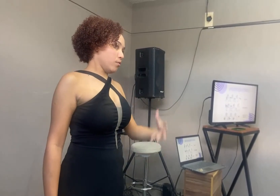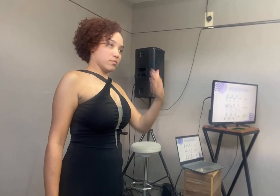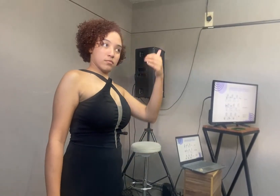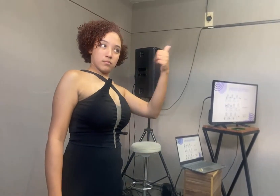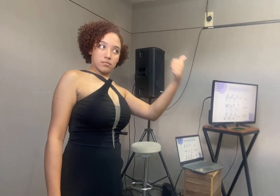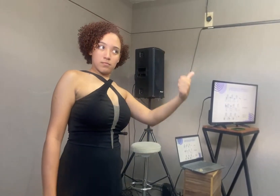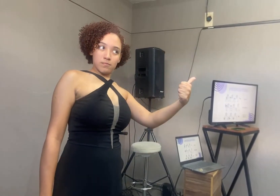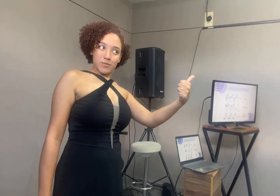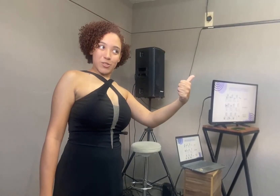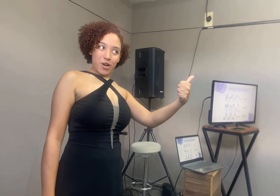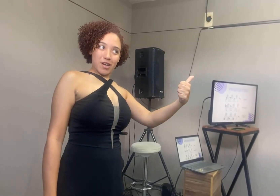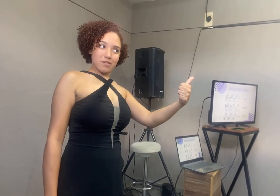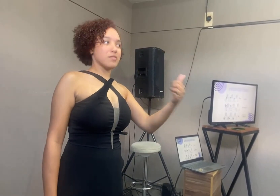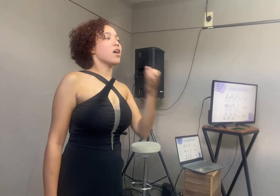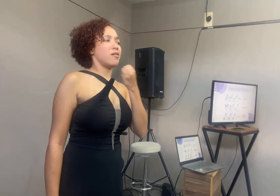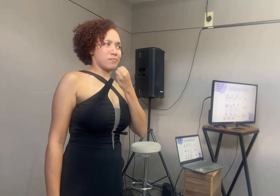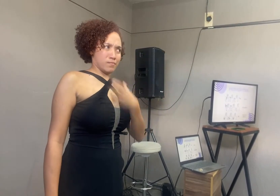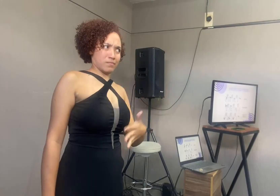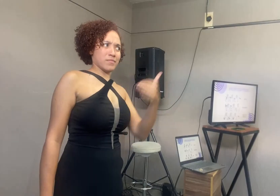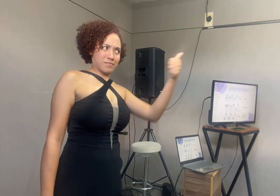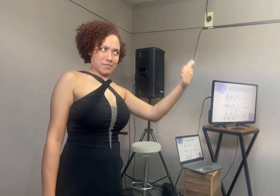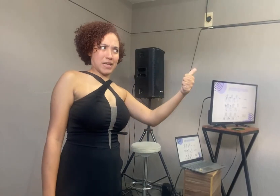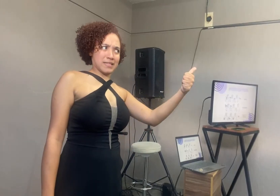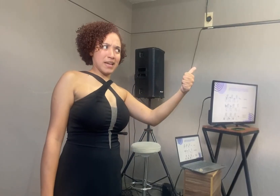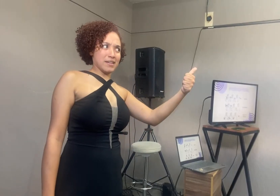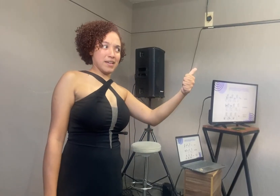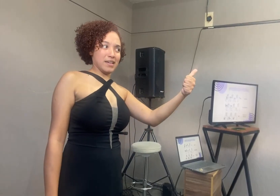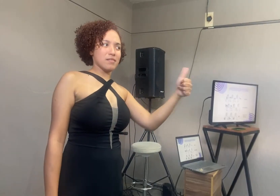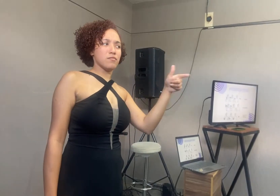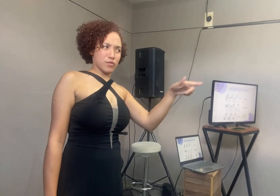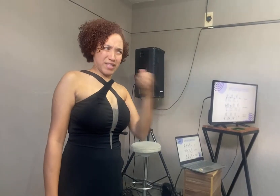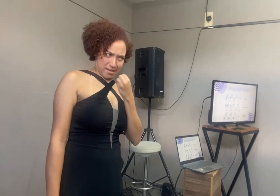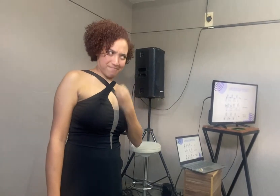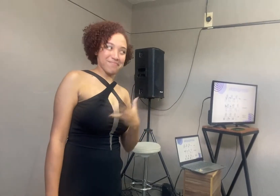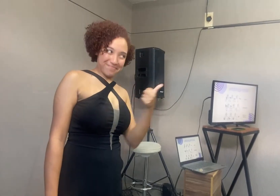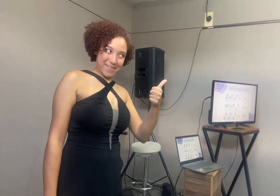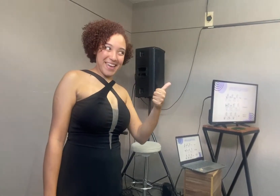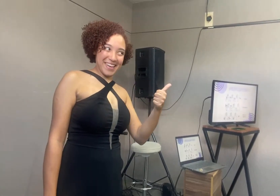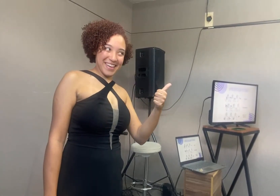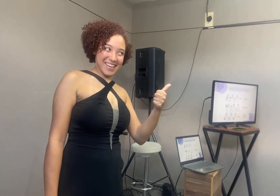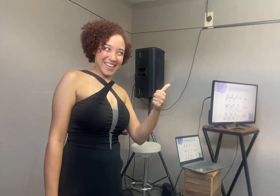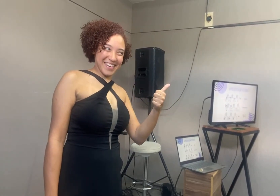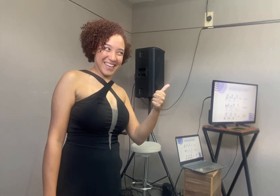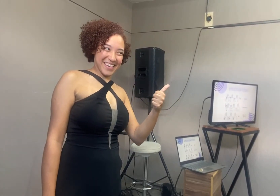Bom. Joia? Assim, ó. Tá certo aí? Você?